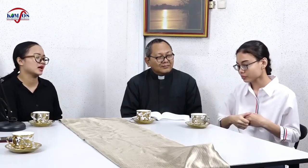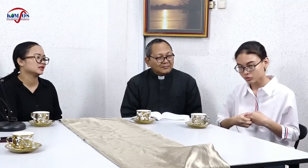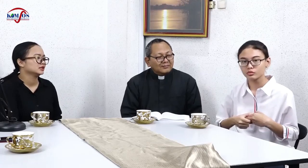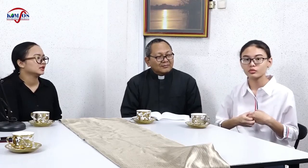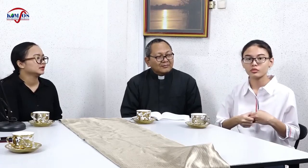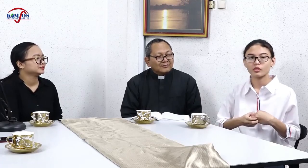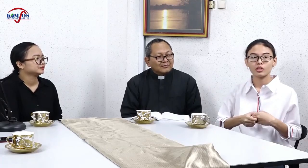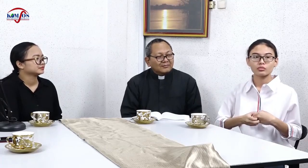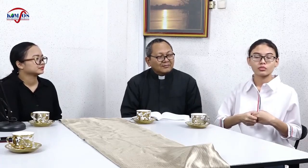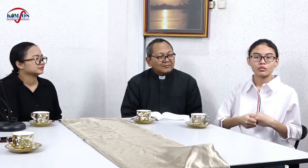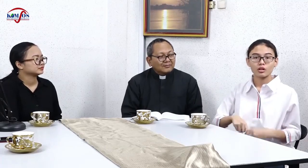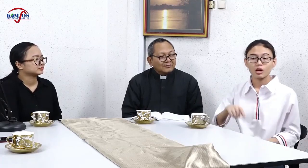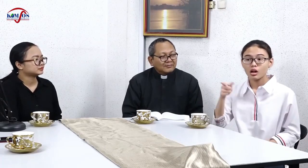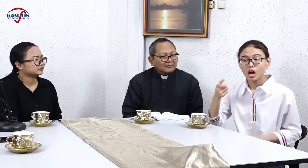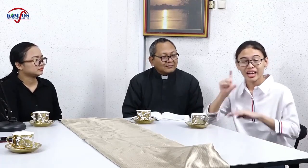juga sama